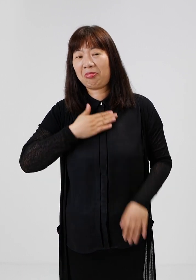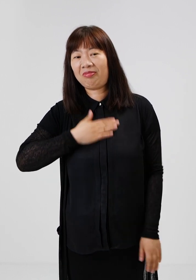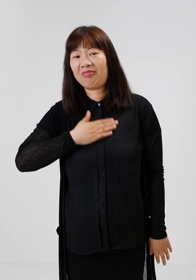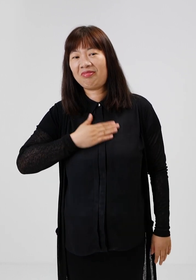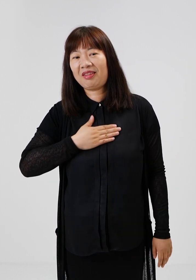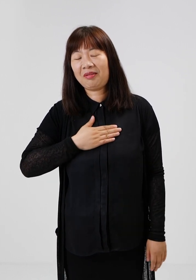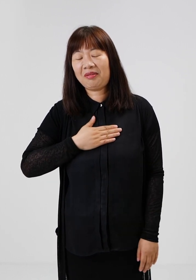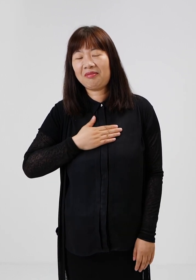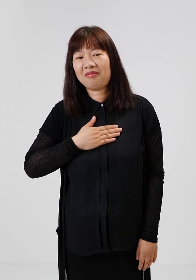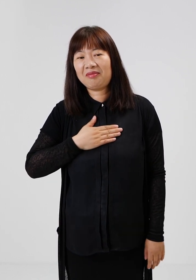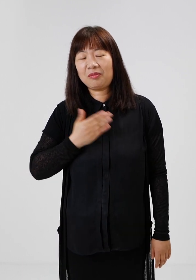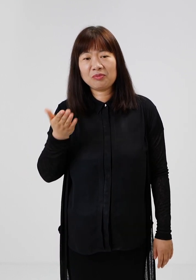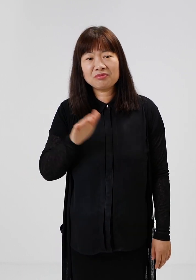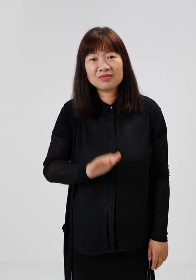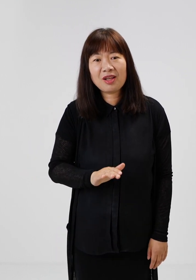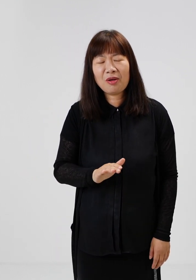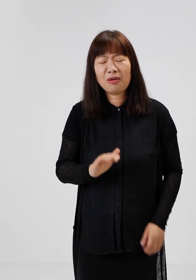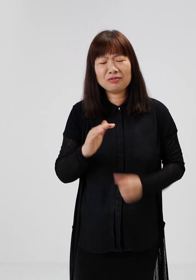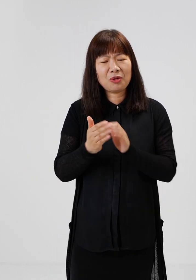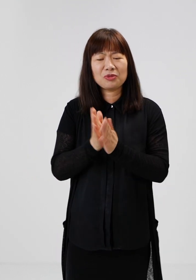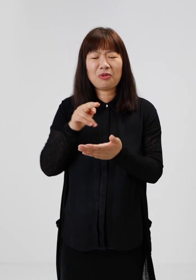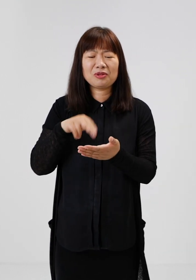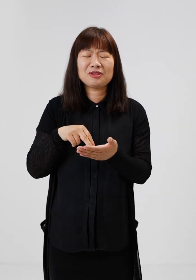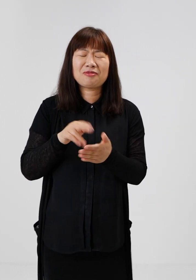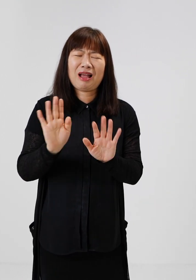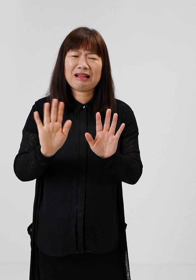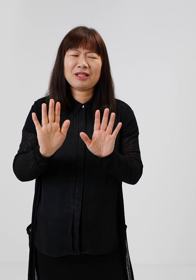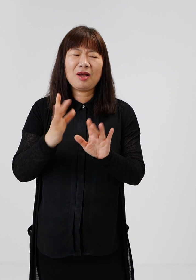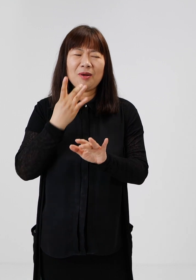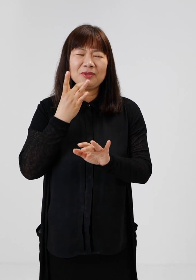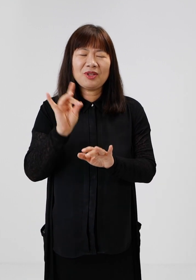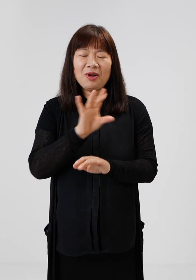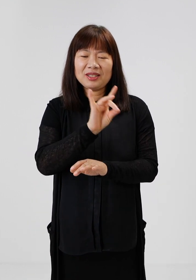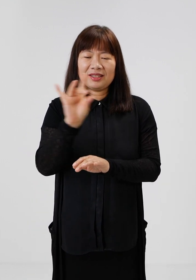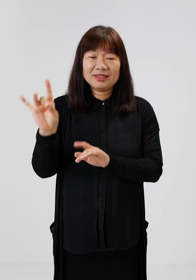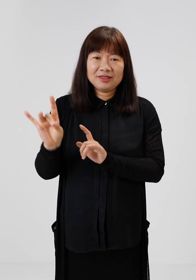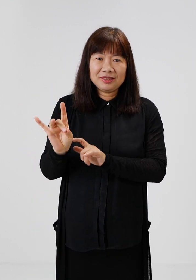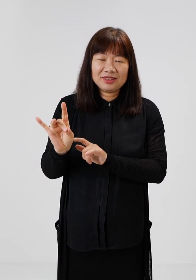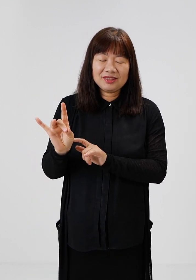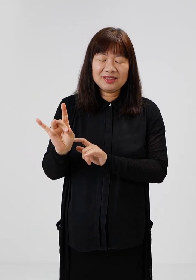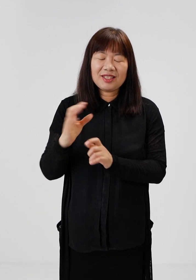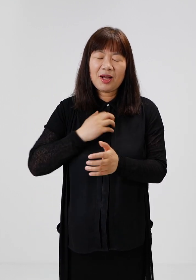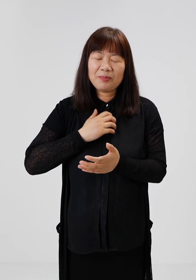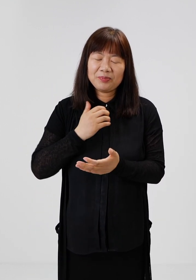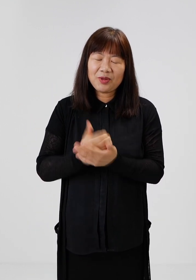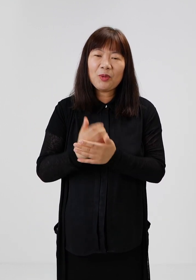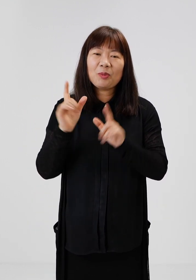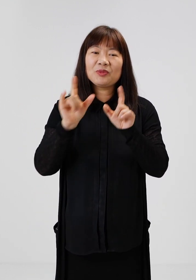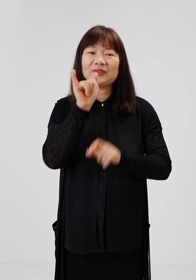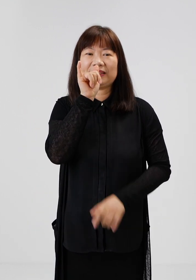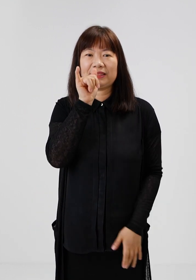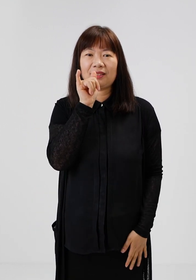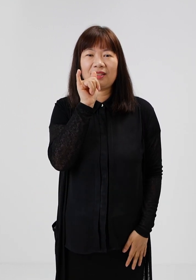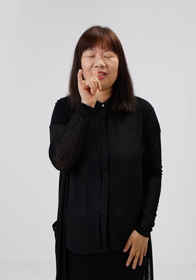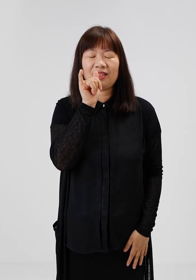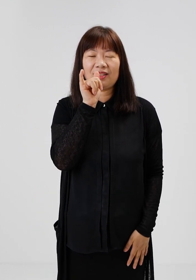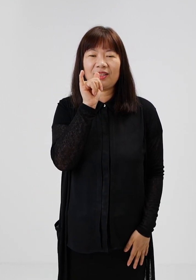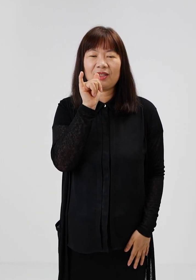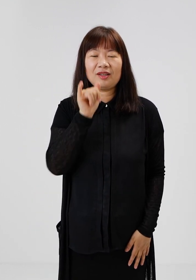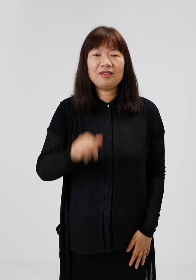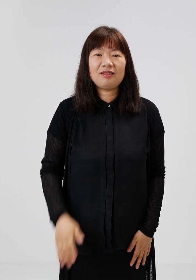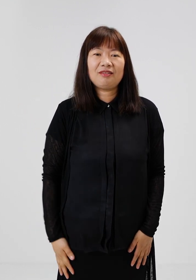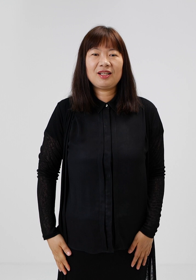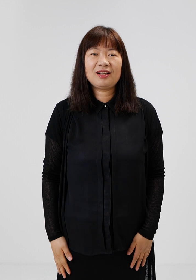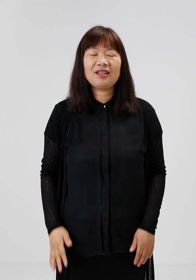이 성경은 안 읽단 말이에요. 성경은 물론 뜨문뜨문 감동스러운 장면도 있어요. 뭐든 나